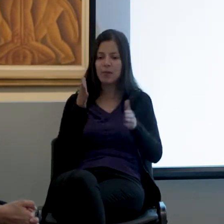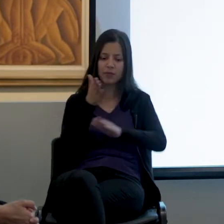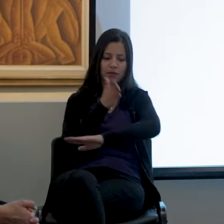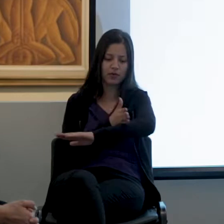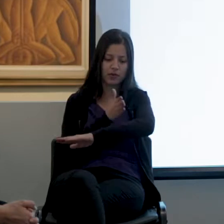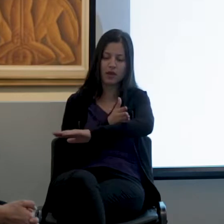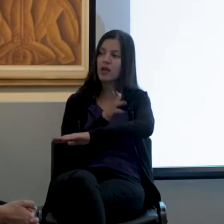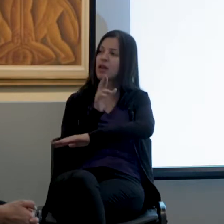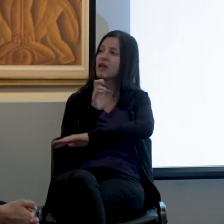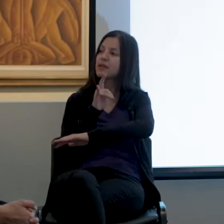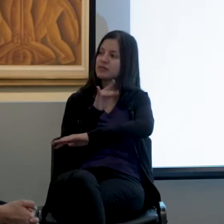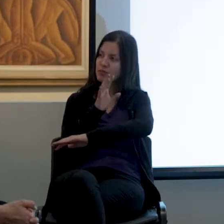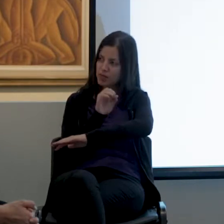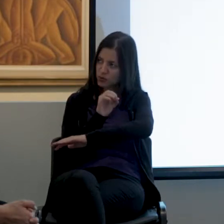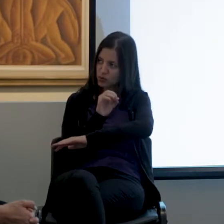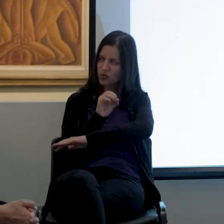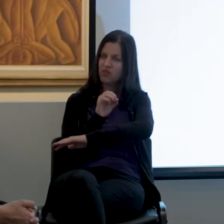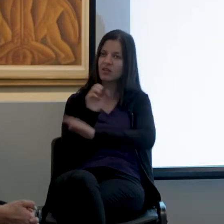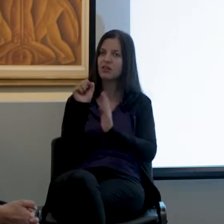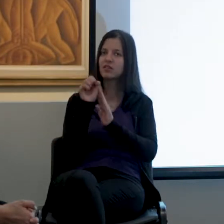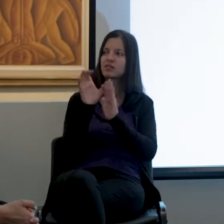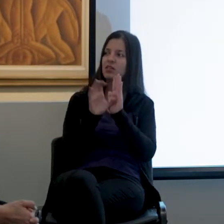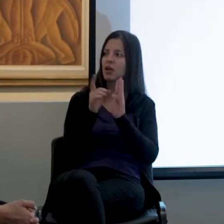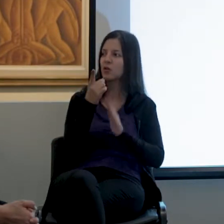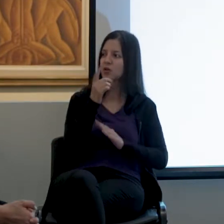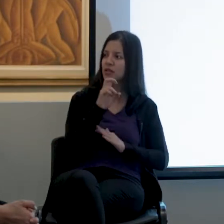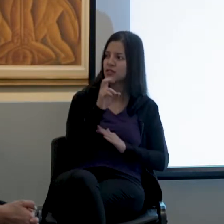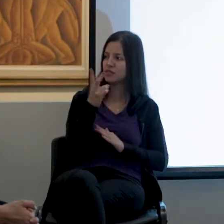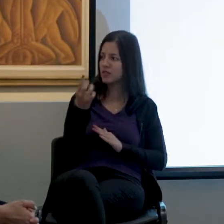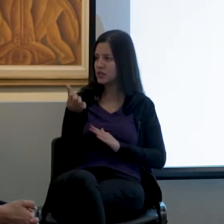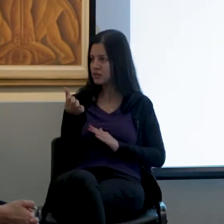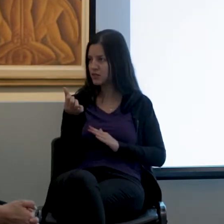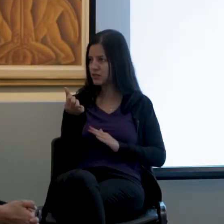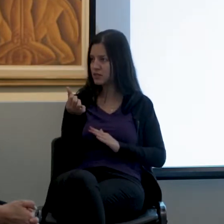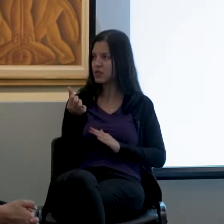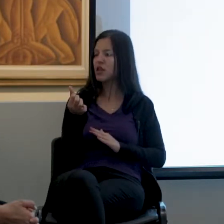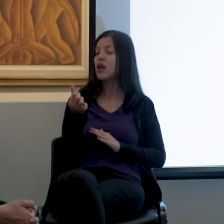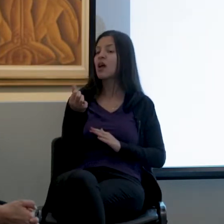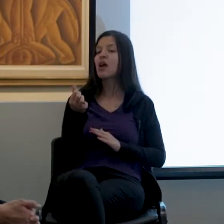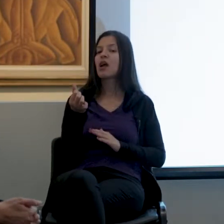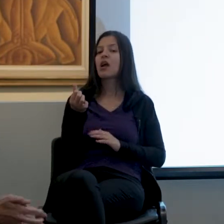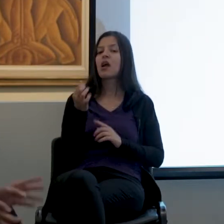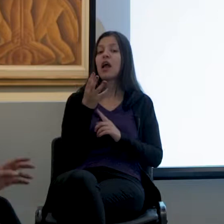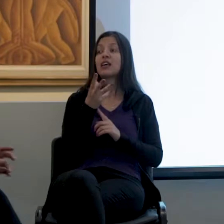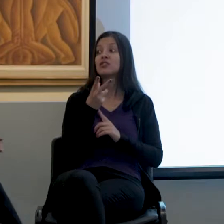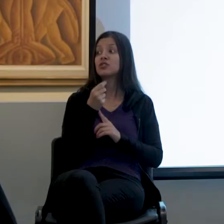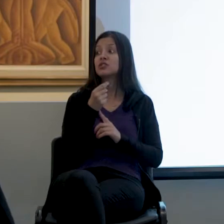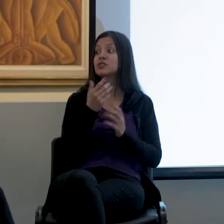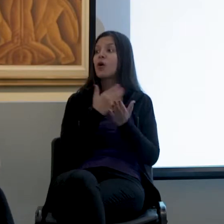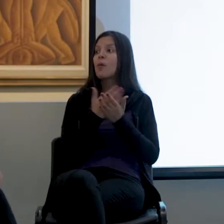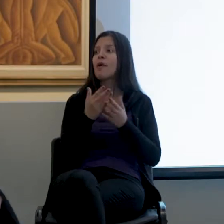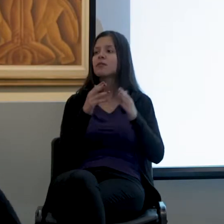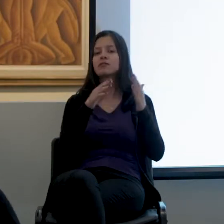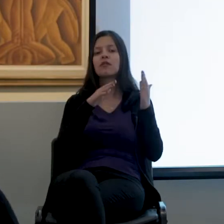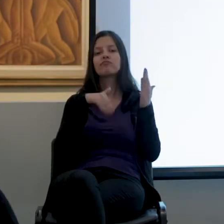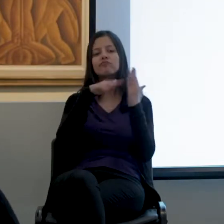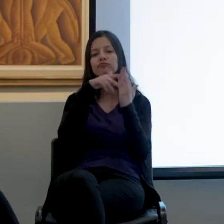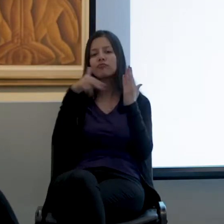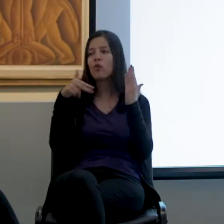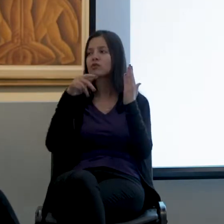século XV, XVI, e na Itália, que os artistas começam a assinar as obras. Até então elas